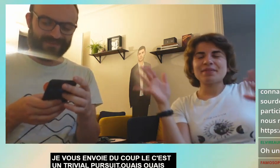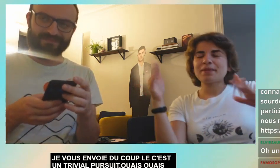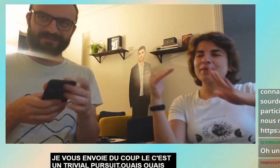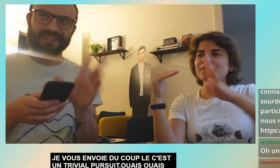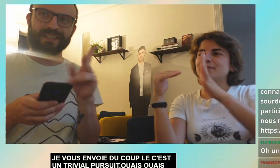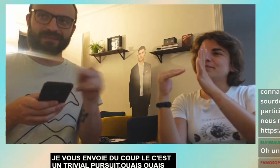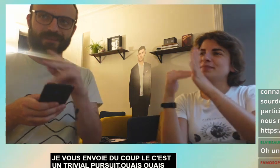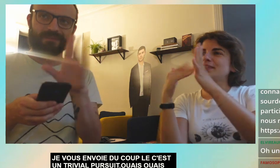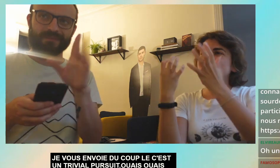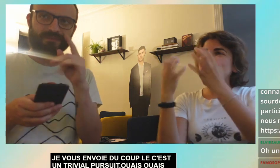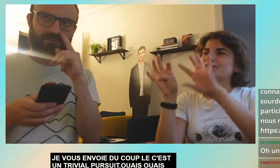J'arrive.